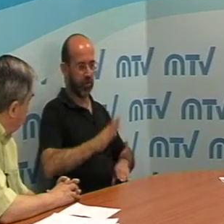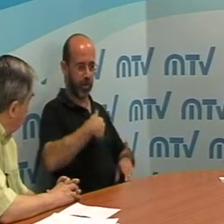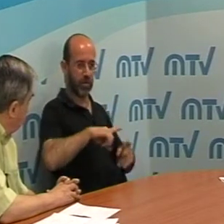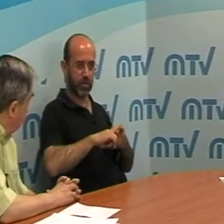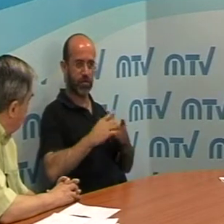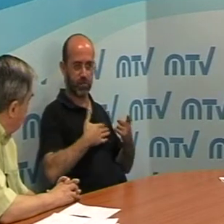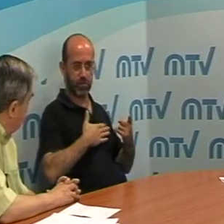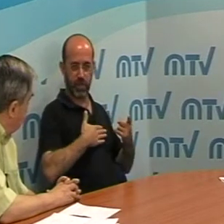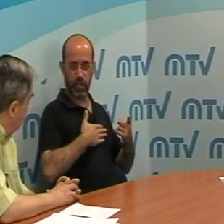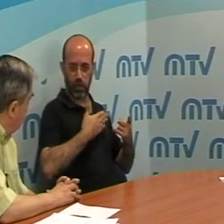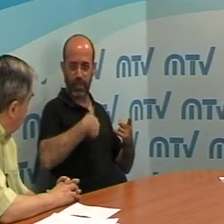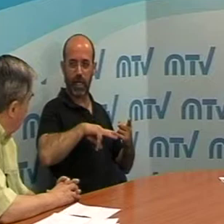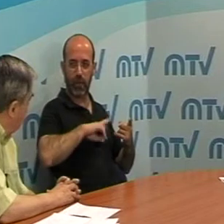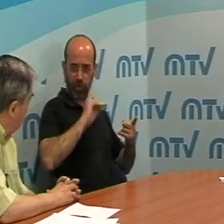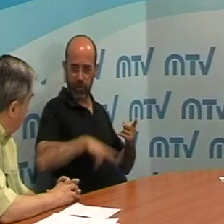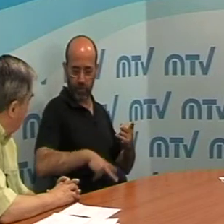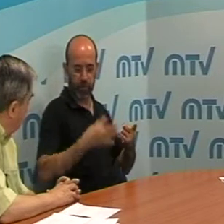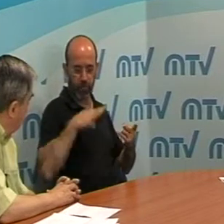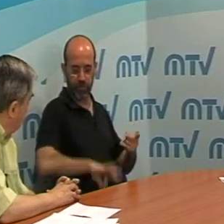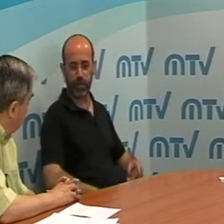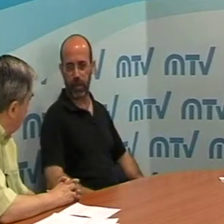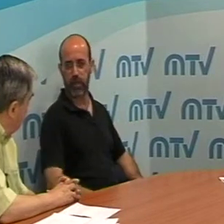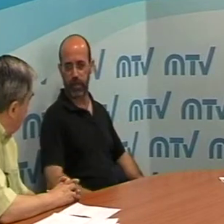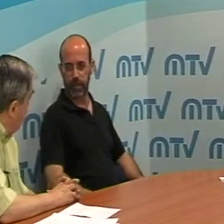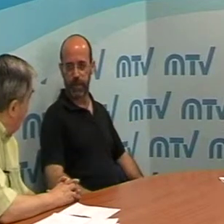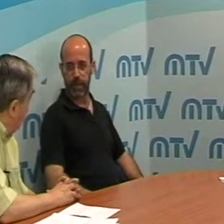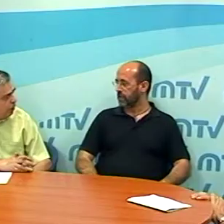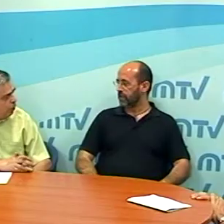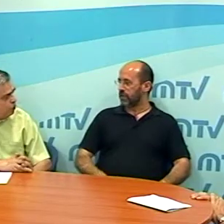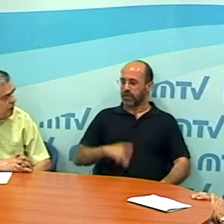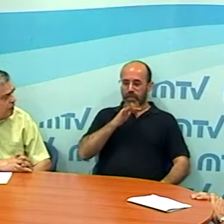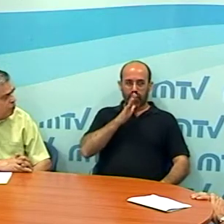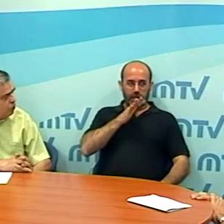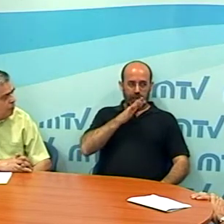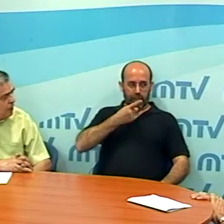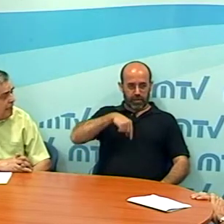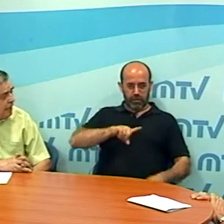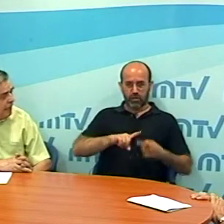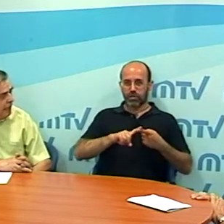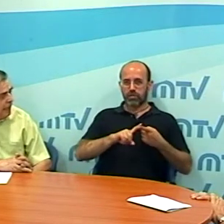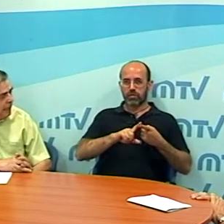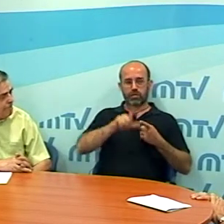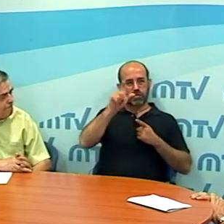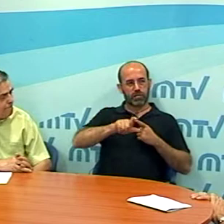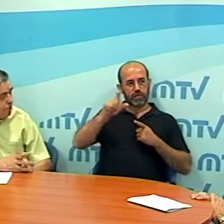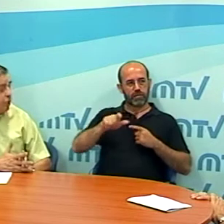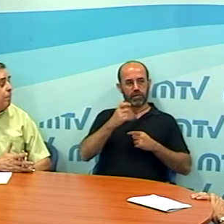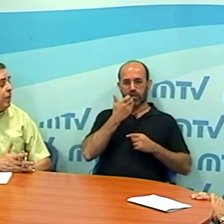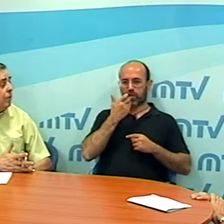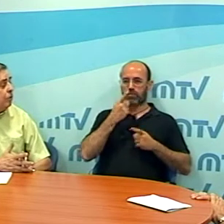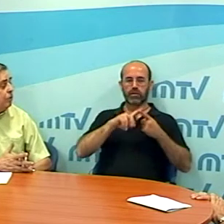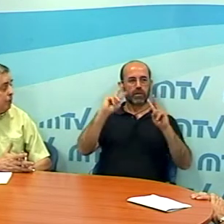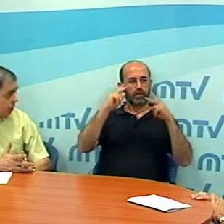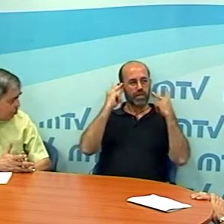para el reconocimiento de nuestra profesión como profesionales. Ahora, todos aquellos que nos